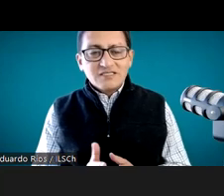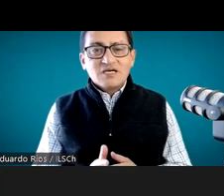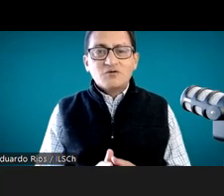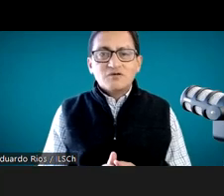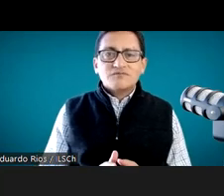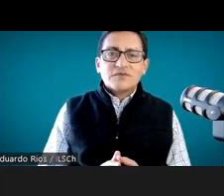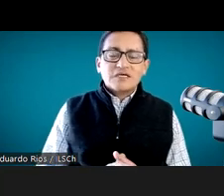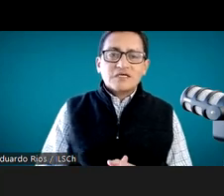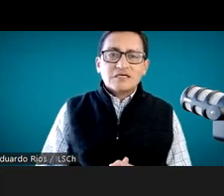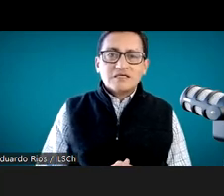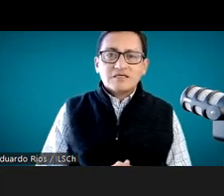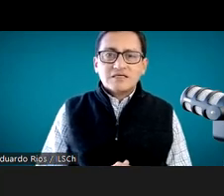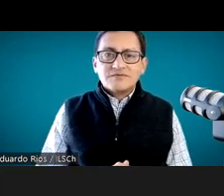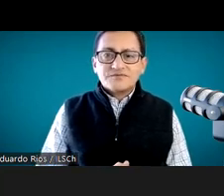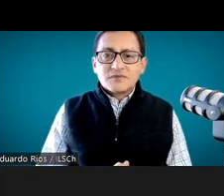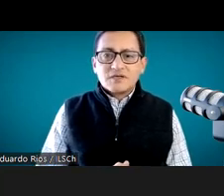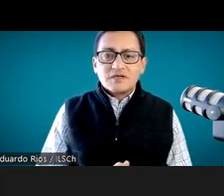pueden asistir a uno,